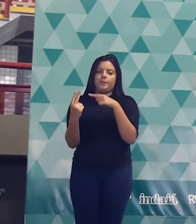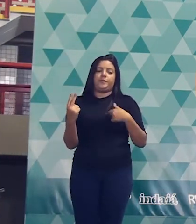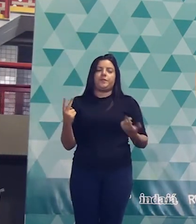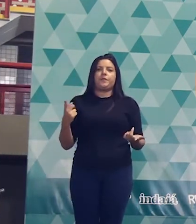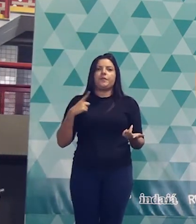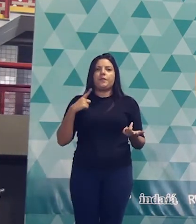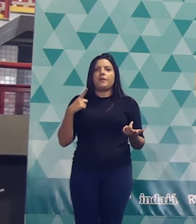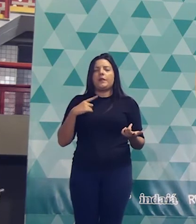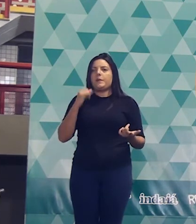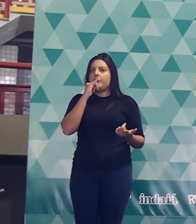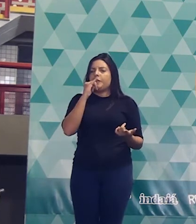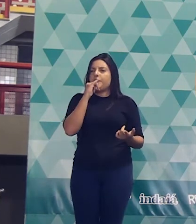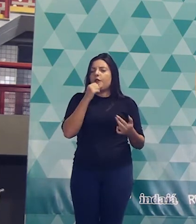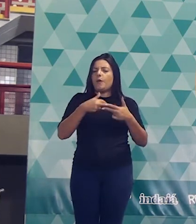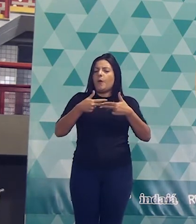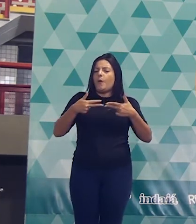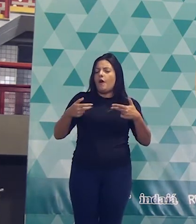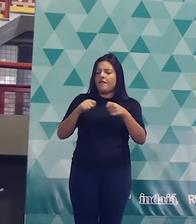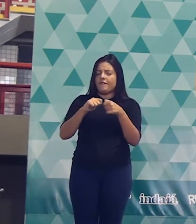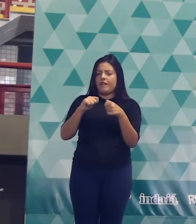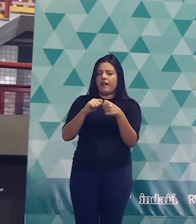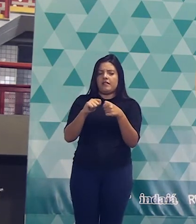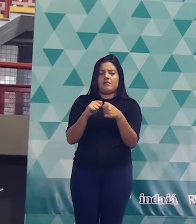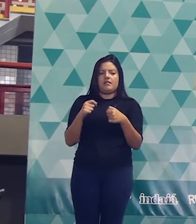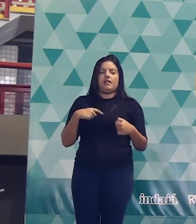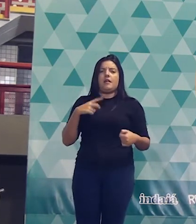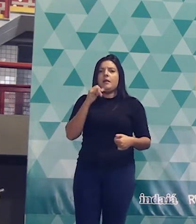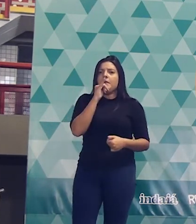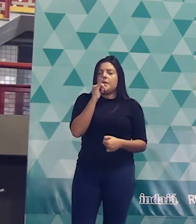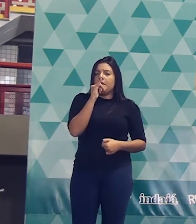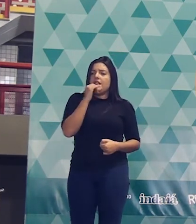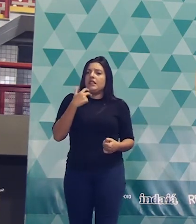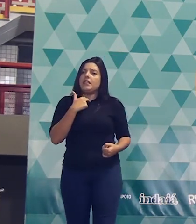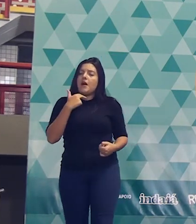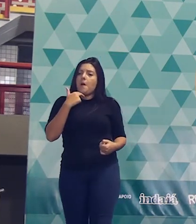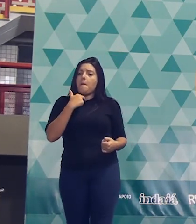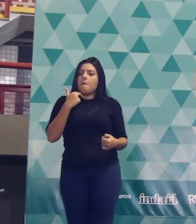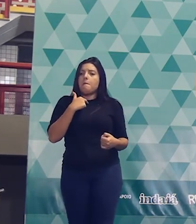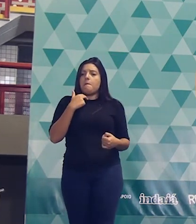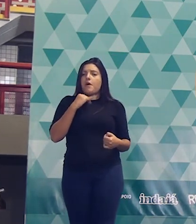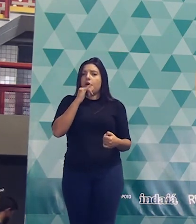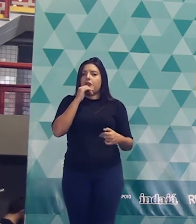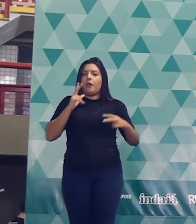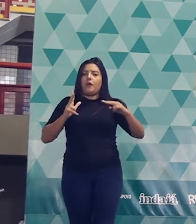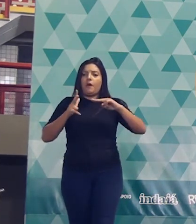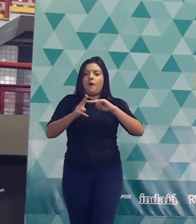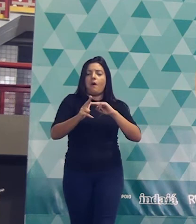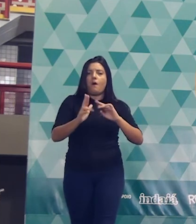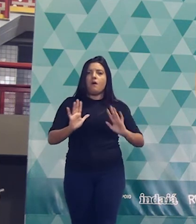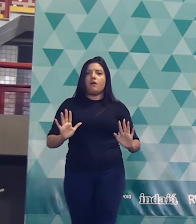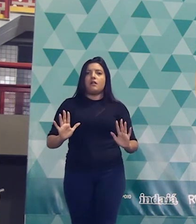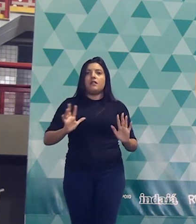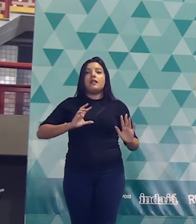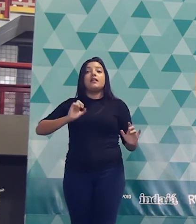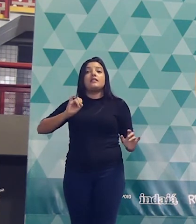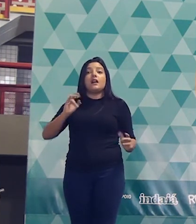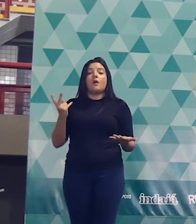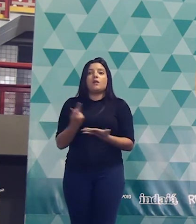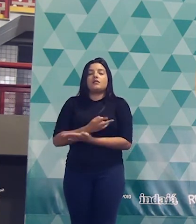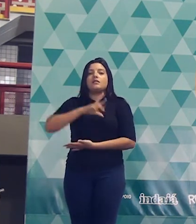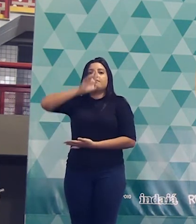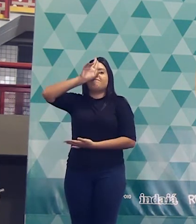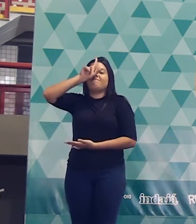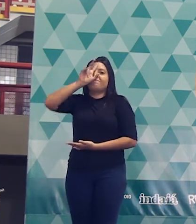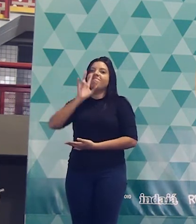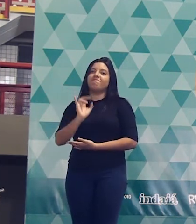for inferir qualquer coisa, tá? Eu não posso inferir além do que é possível inferir, porque senão eu erro.